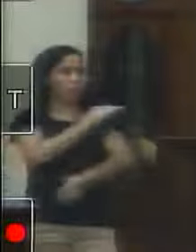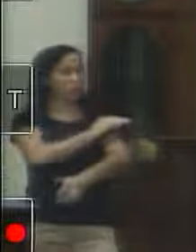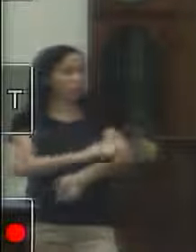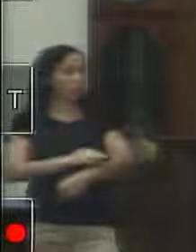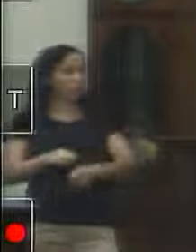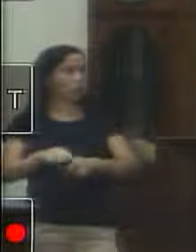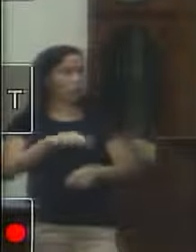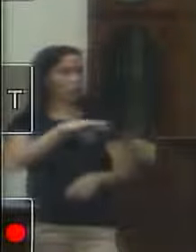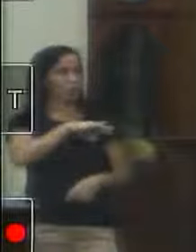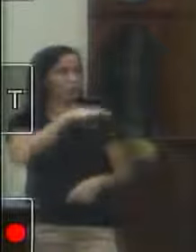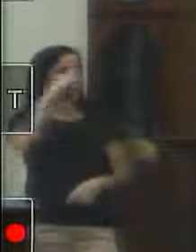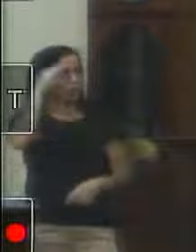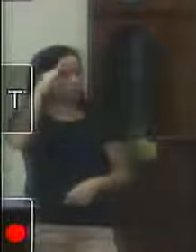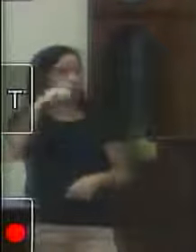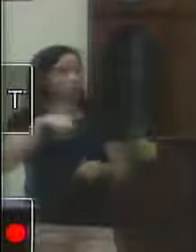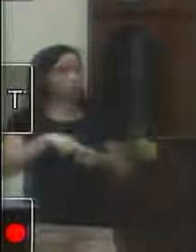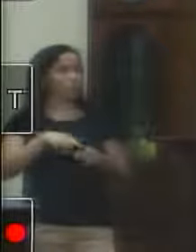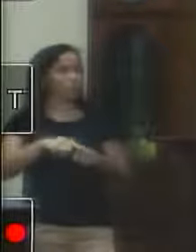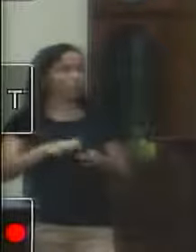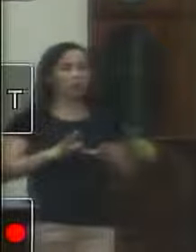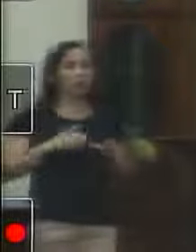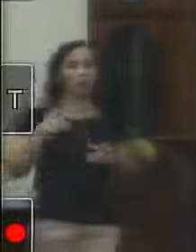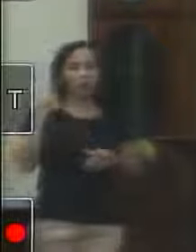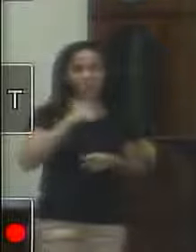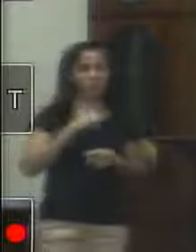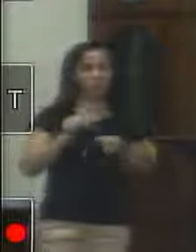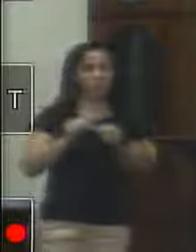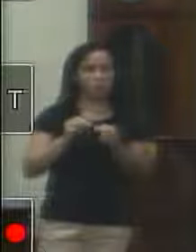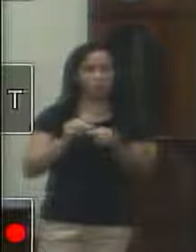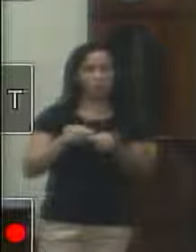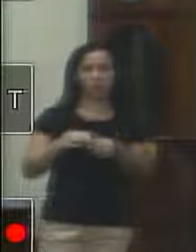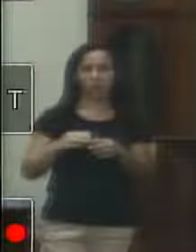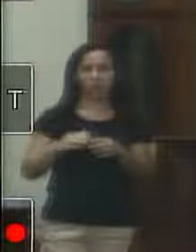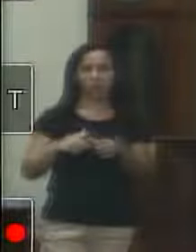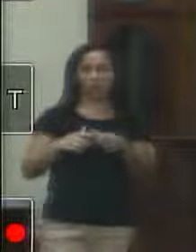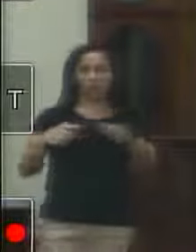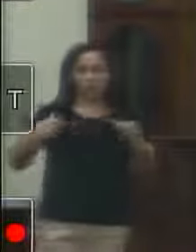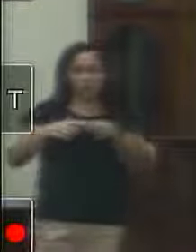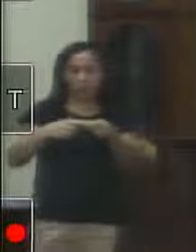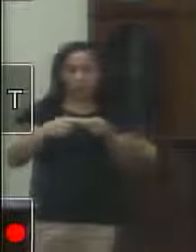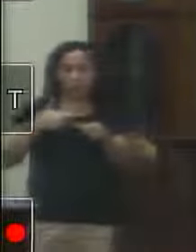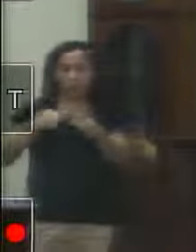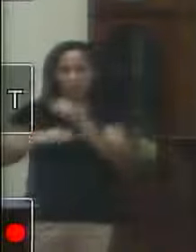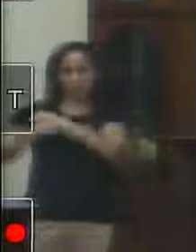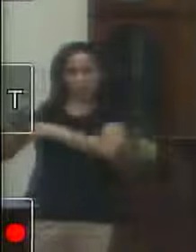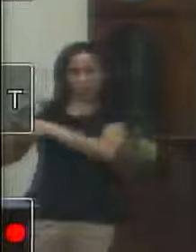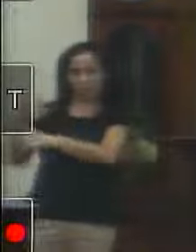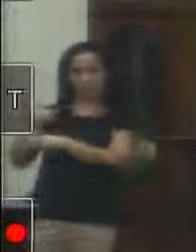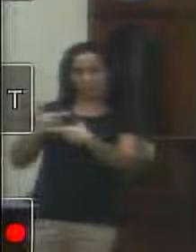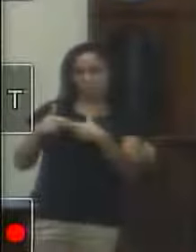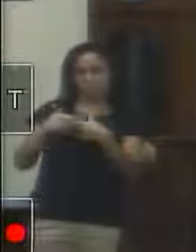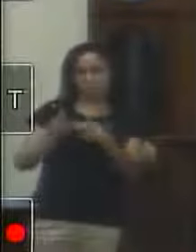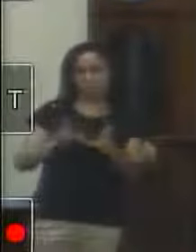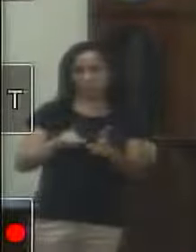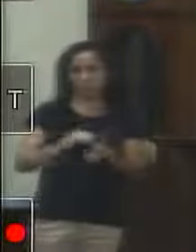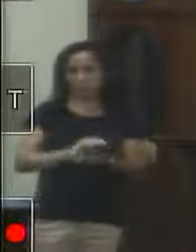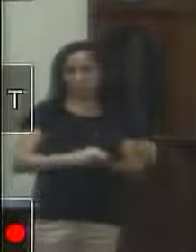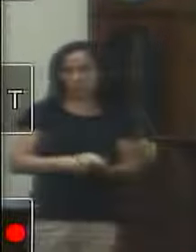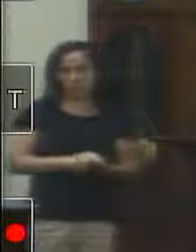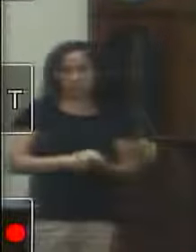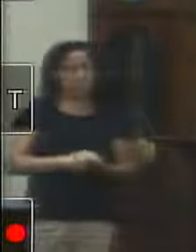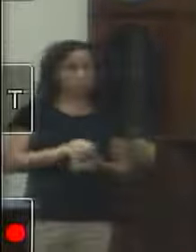Guarda Municipal, ele mesmo geria essa parte, porque do ano passado ele não teve problema no Carnaval. Então,